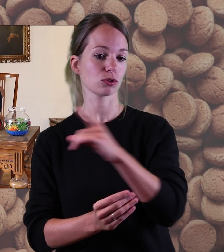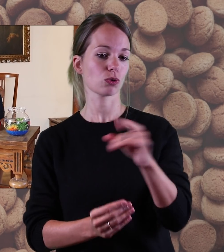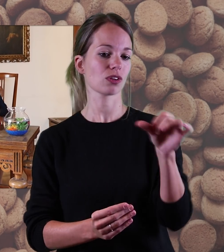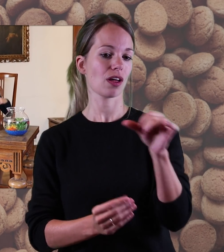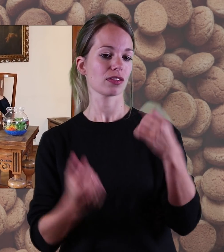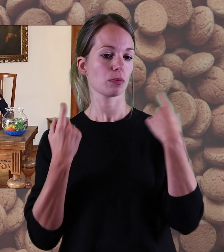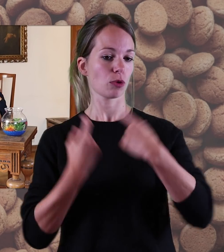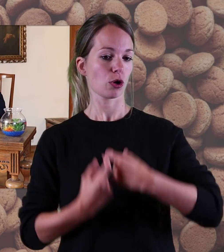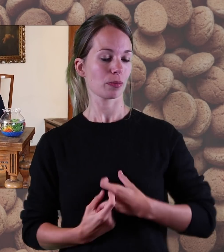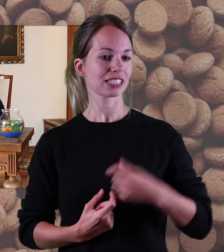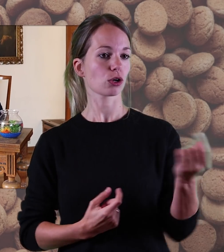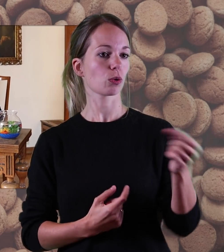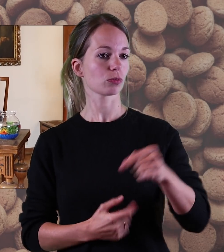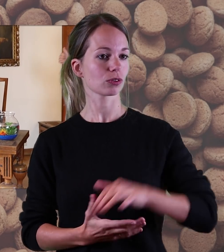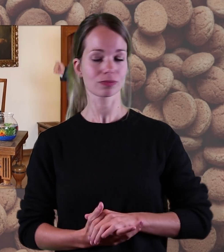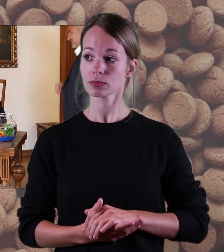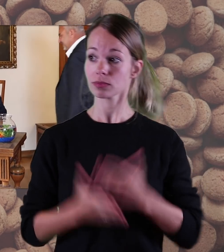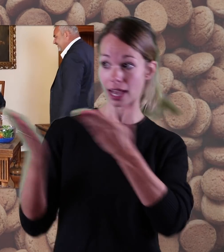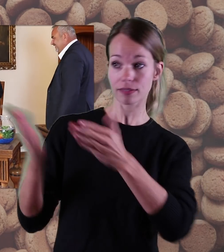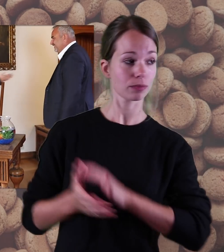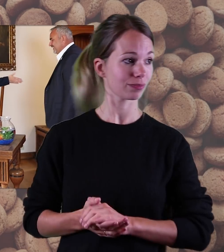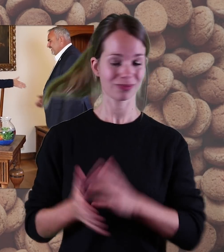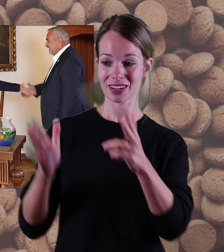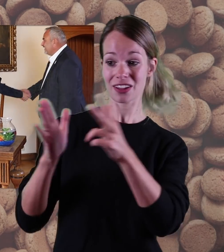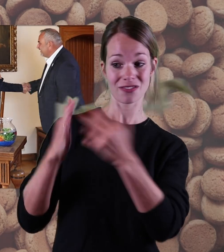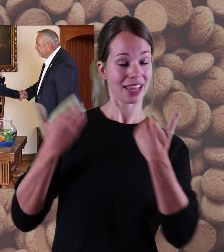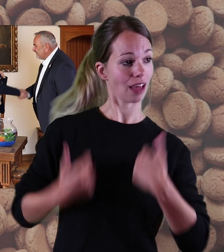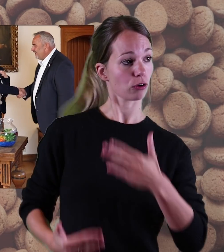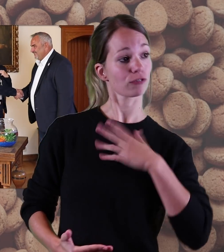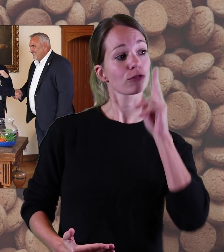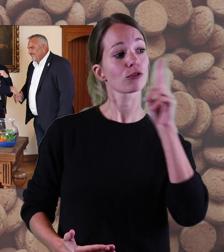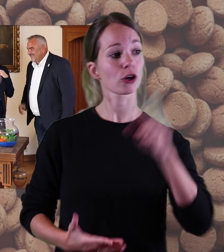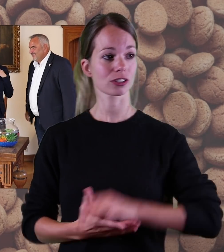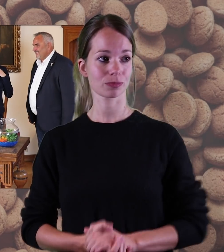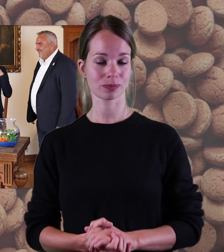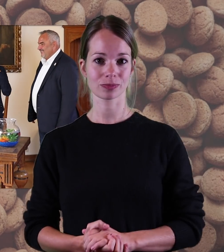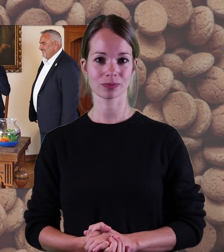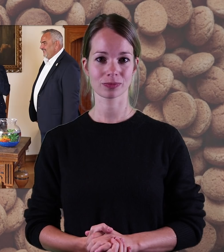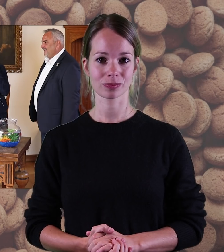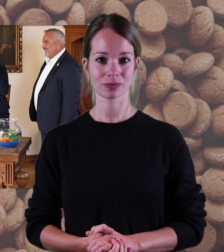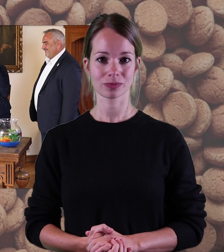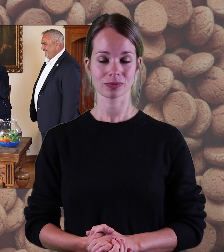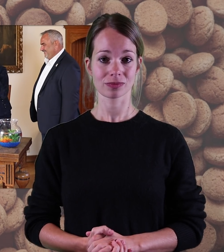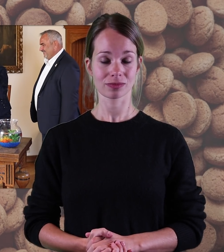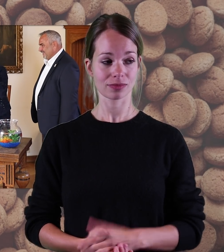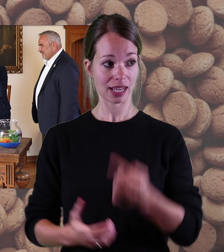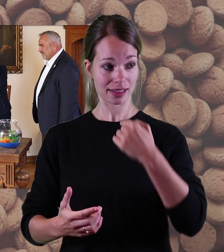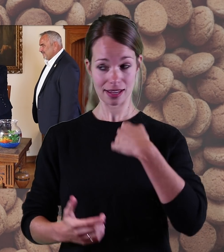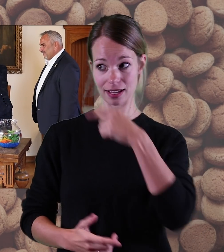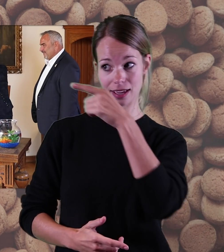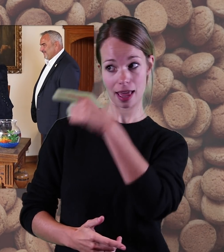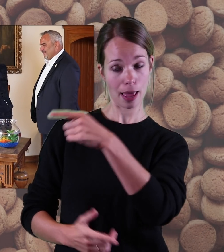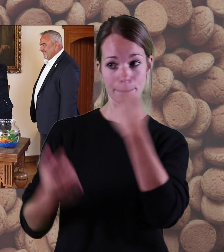zit. Oh, daar hebben we hem net. Dag. Dit is wethouder van Vught. Ja, en ja, ik ga hem